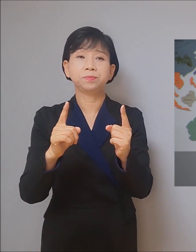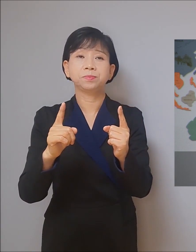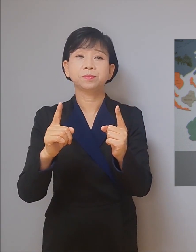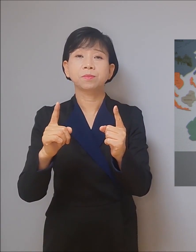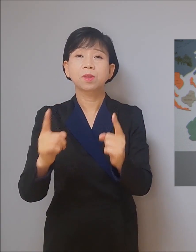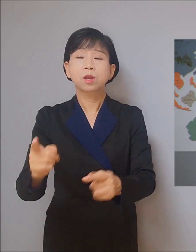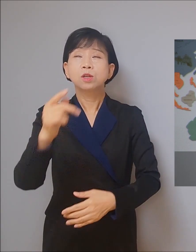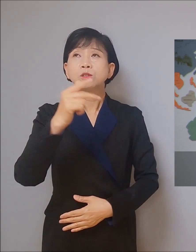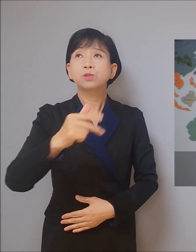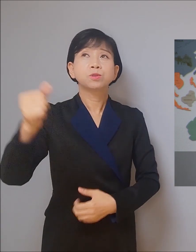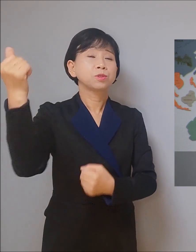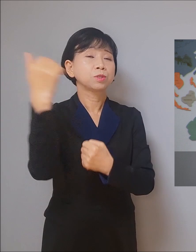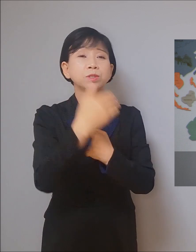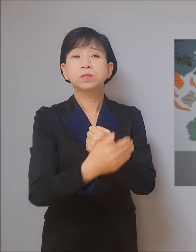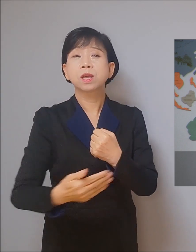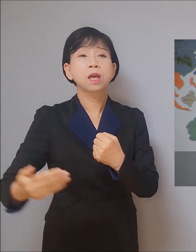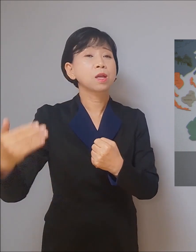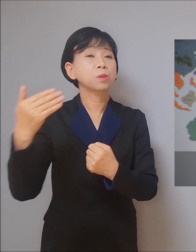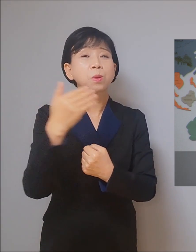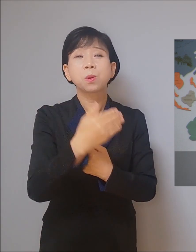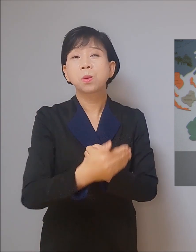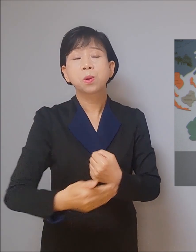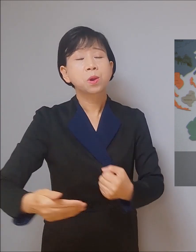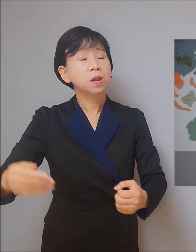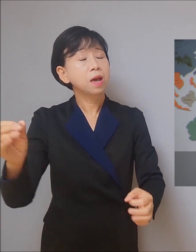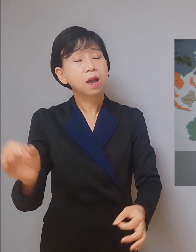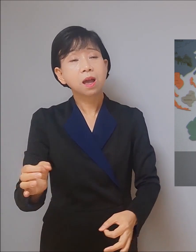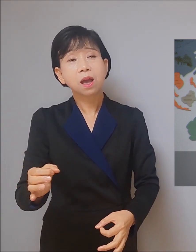살리시 주 은혜